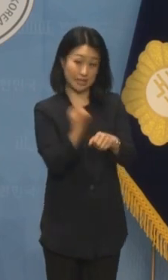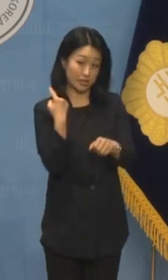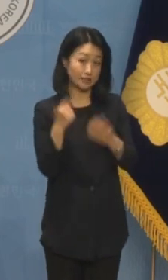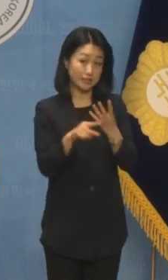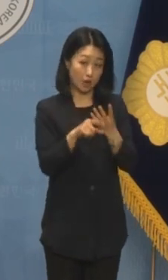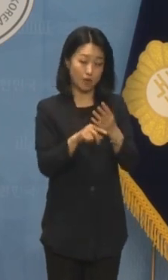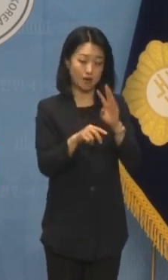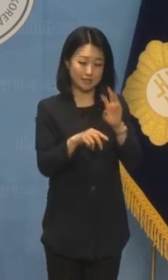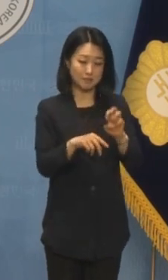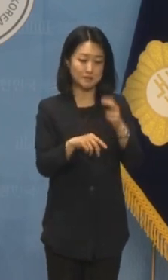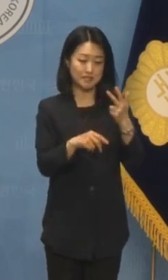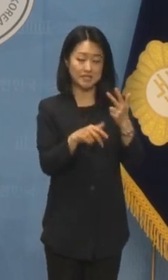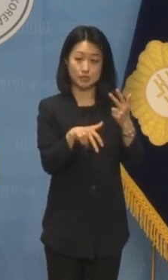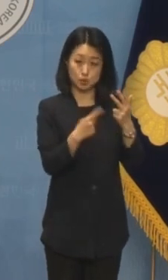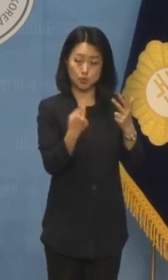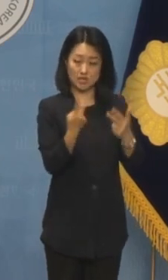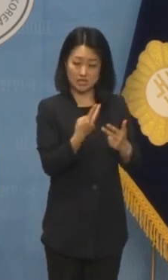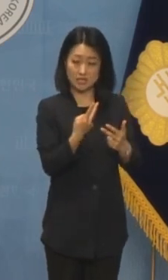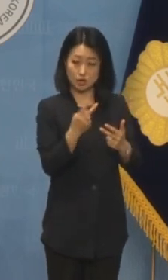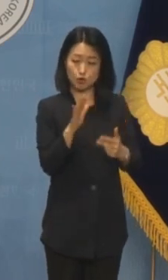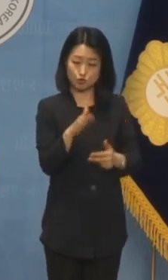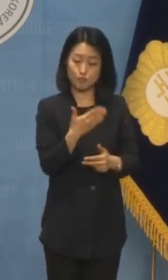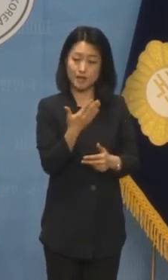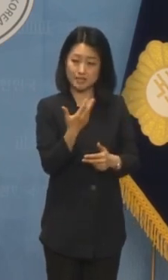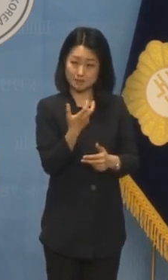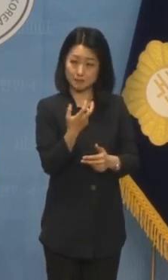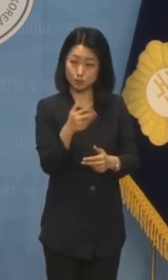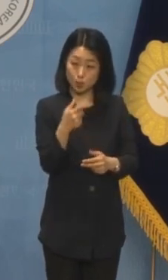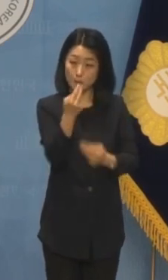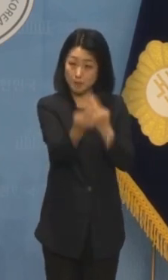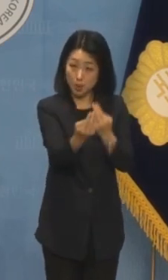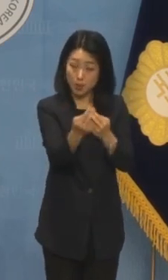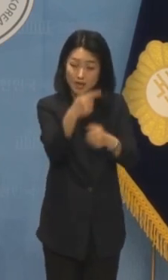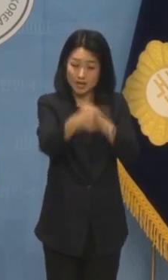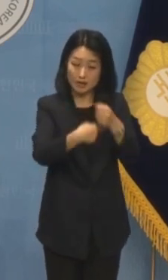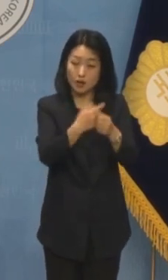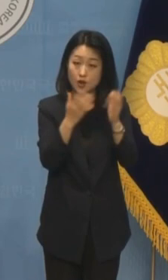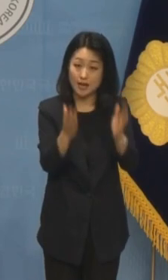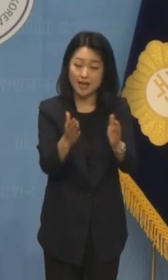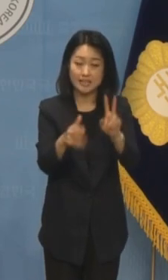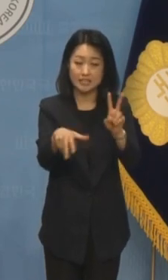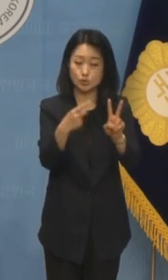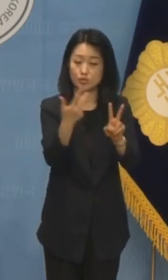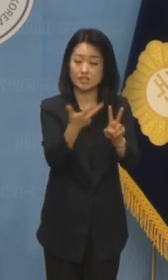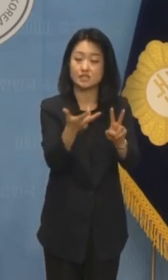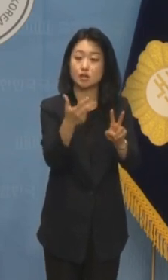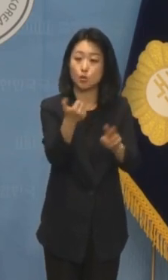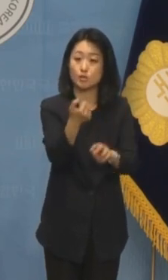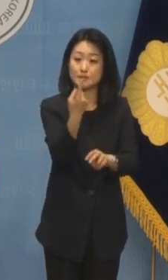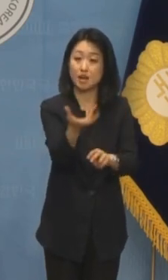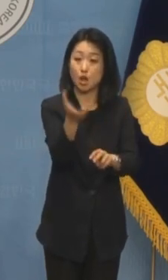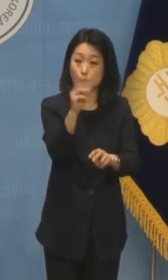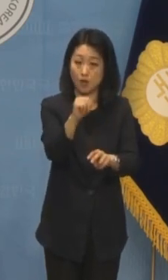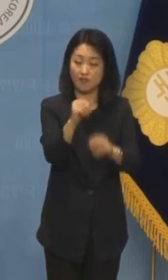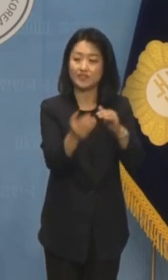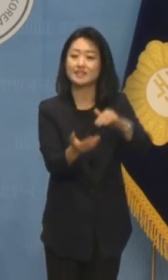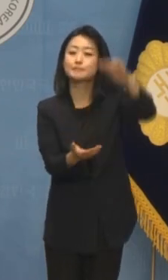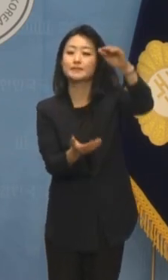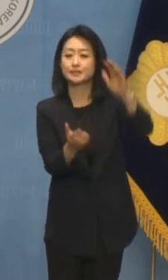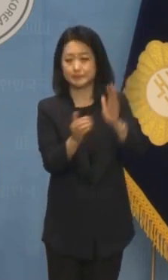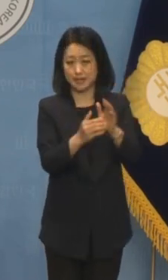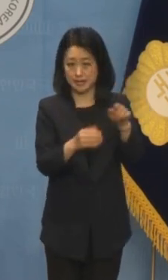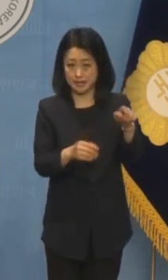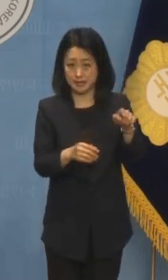4월 37조 2,593억 원과 비교하면 1년 새 2조 7,051억 원이나